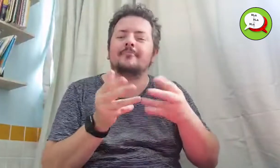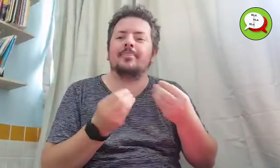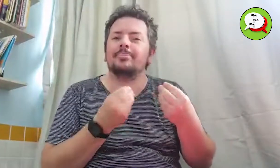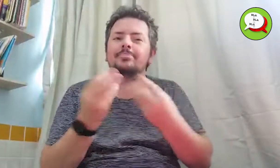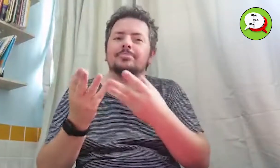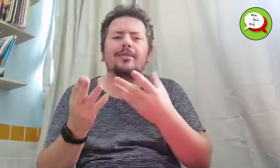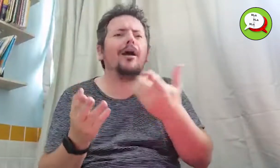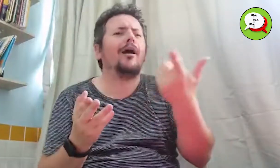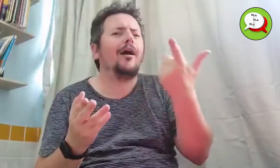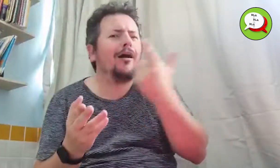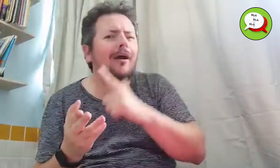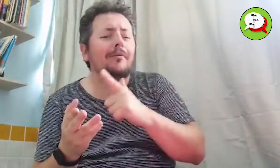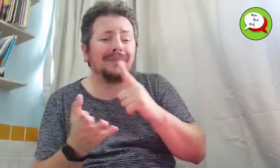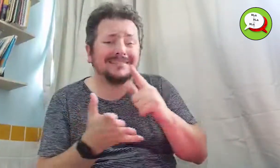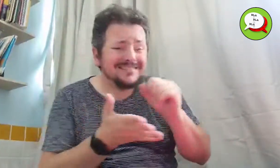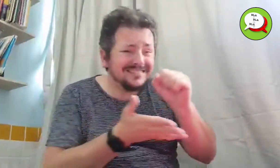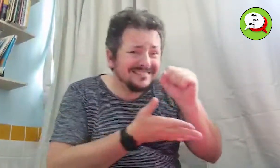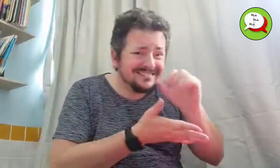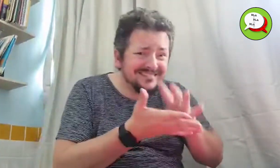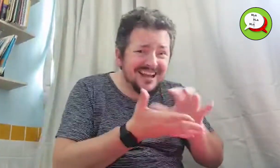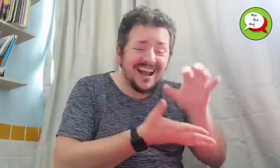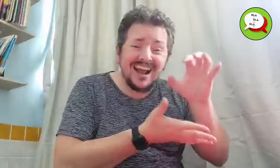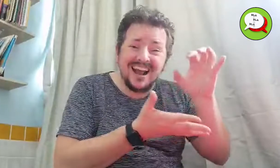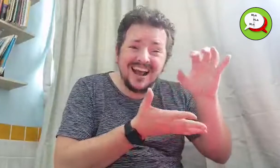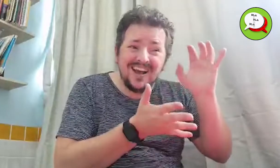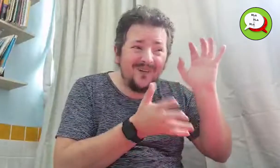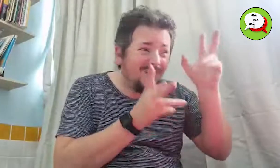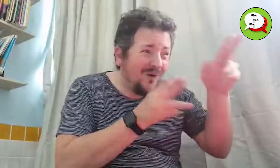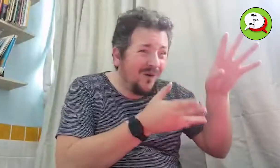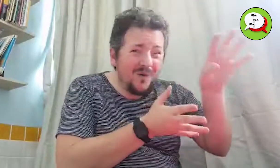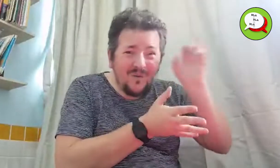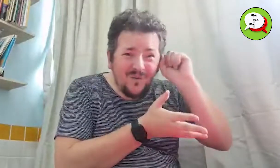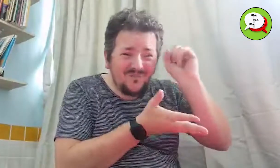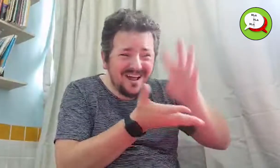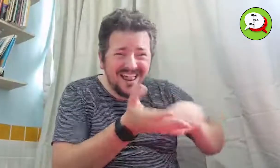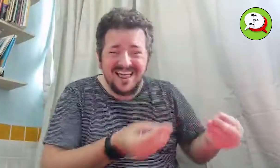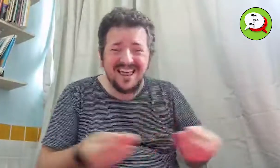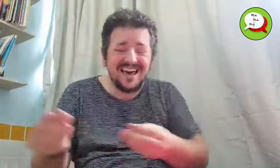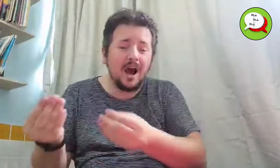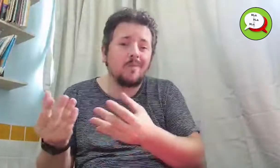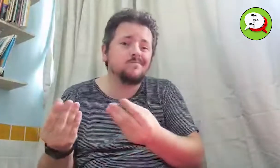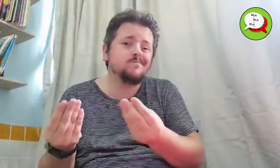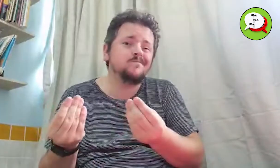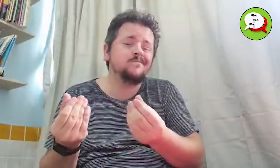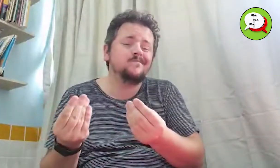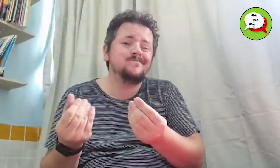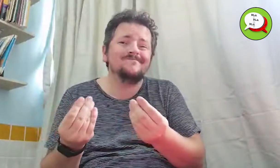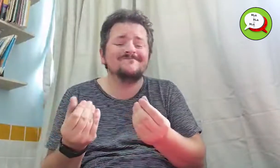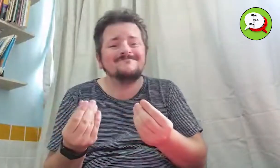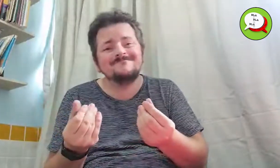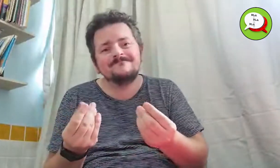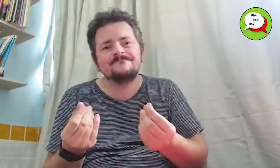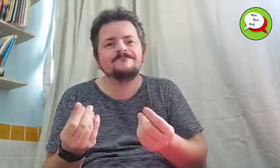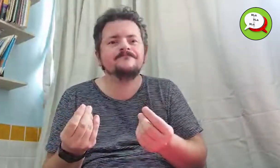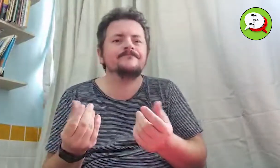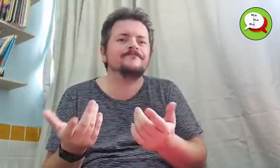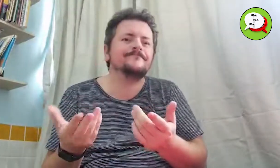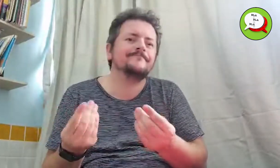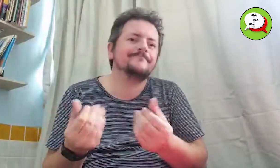uma informação clara para ele, passar atividades adaptadas. Se a gente passar só uma atividade igual aos ouvintes, para ele vai